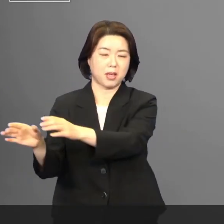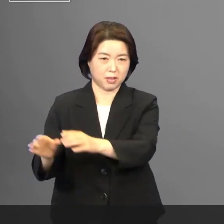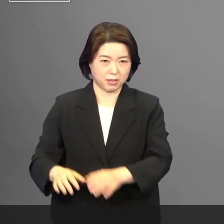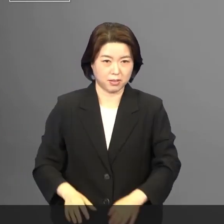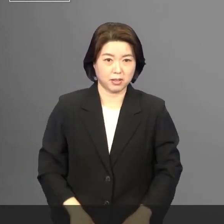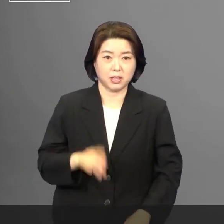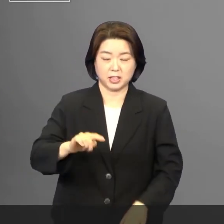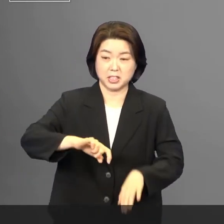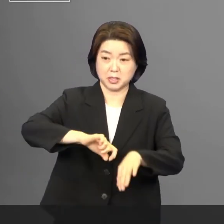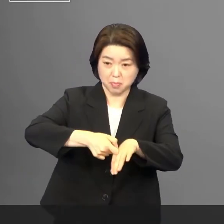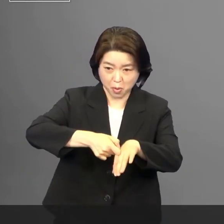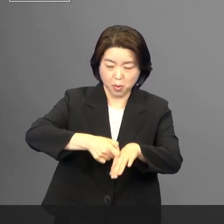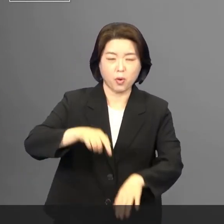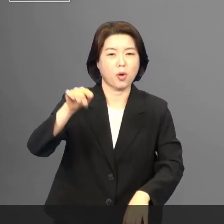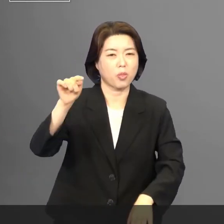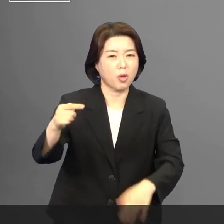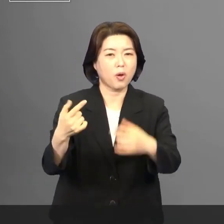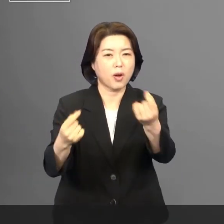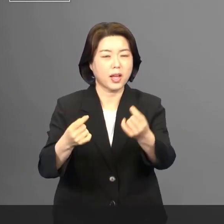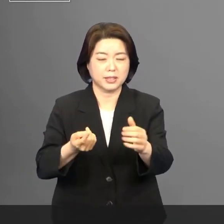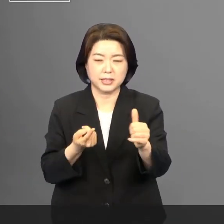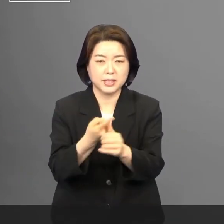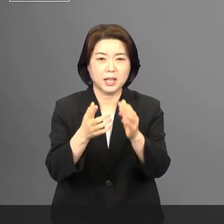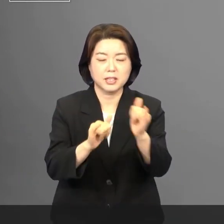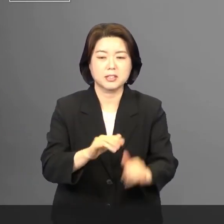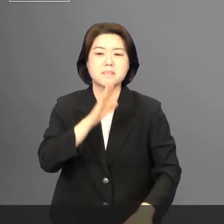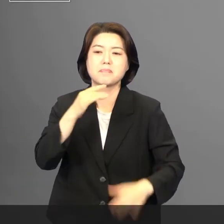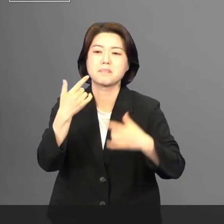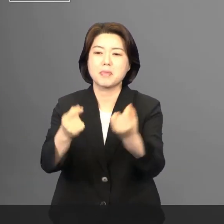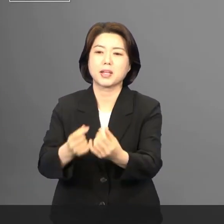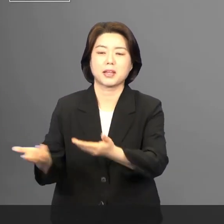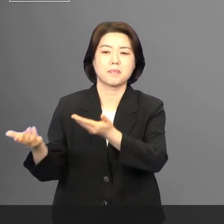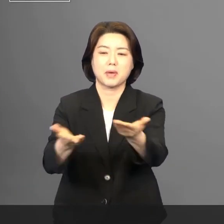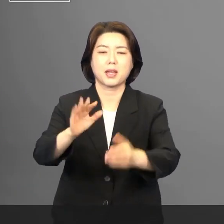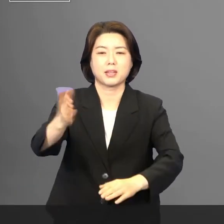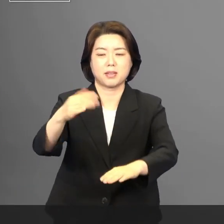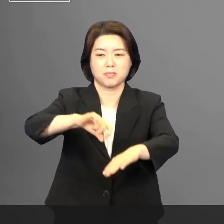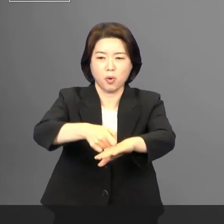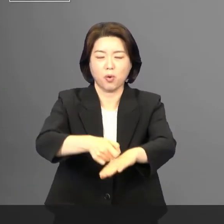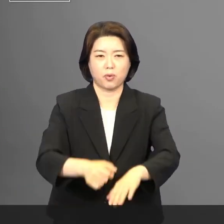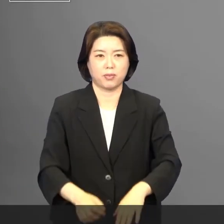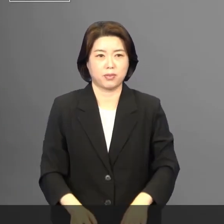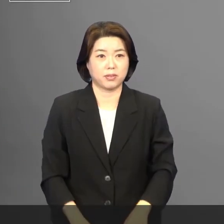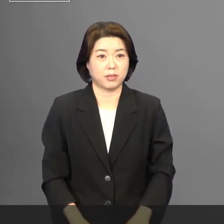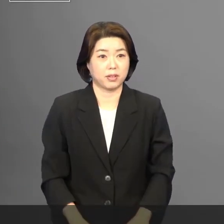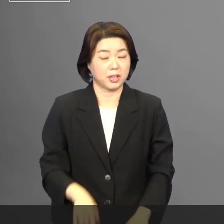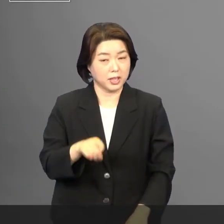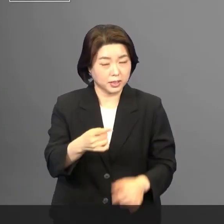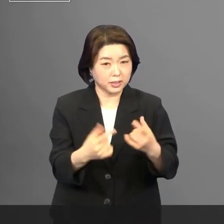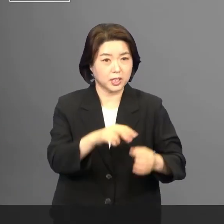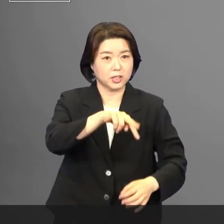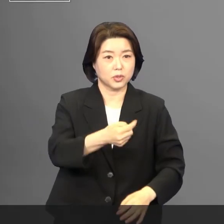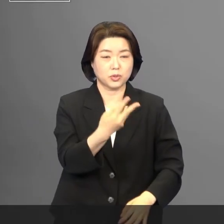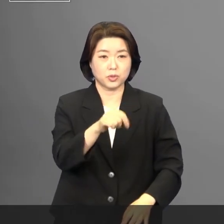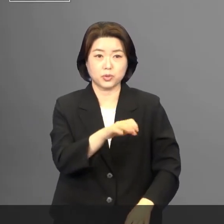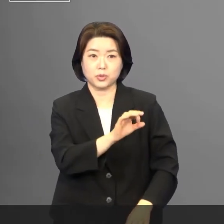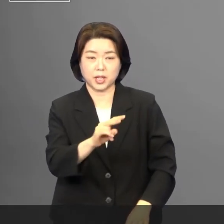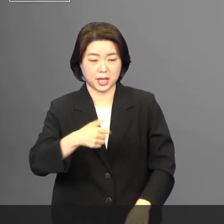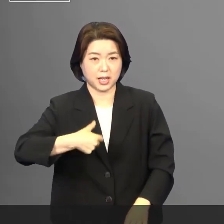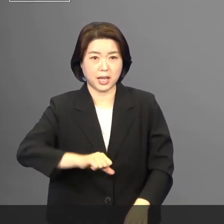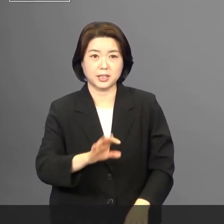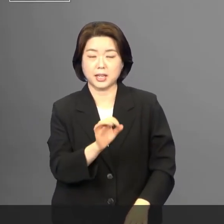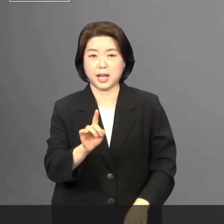이런 형벌은 너와 같은 살인자가 마땅히 받아야 할 재앙이다. 그러자 스루야의 아들